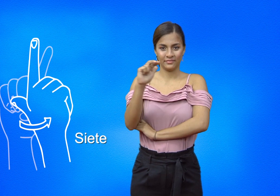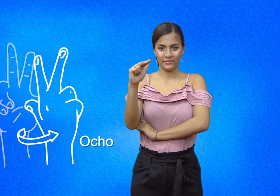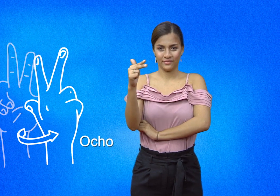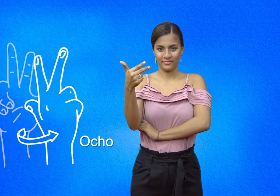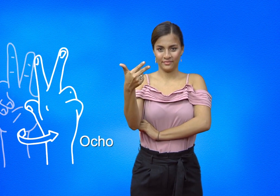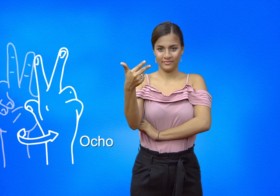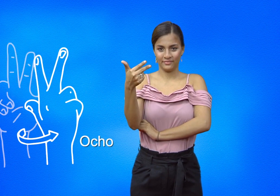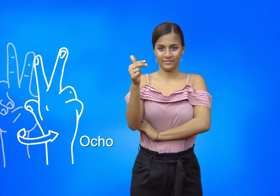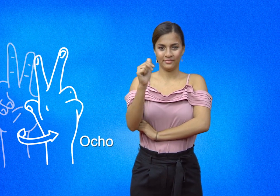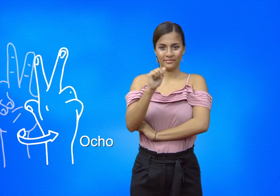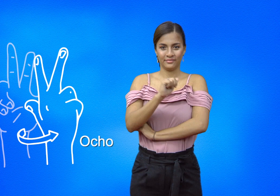8